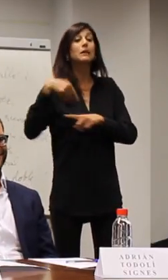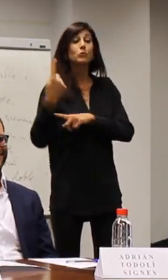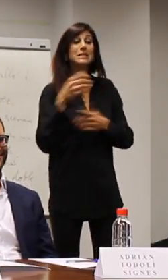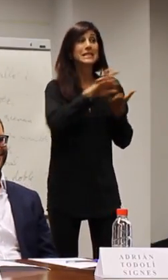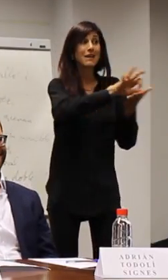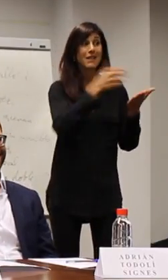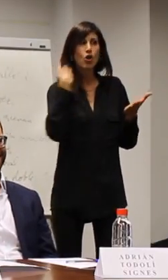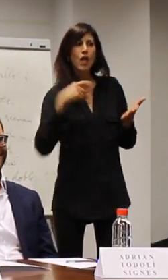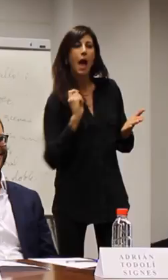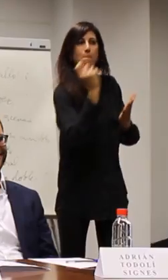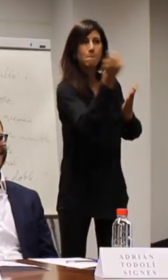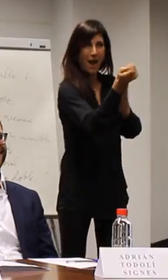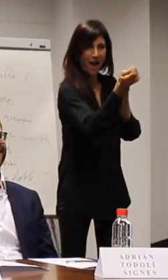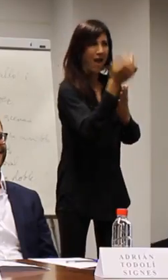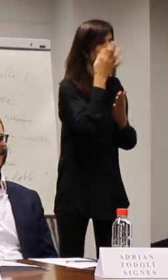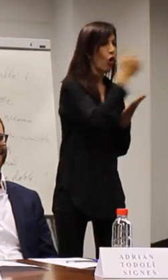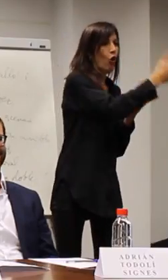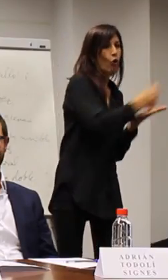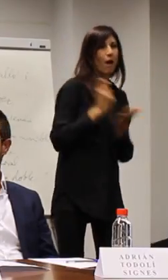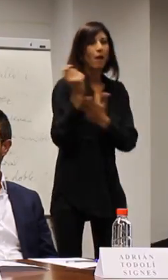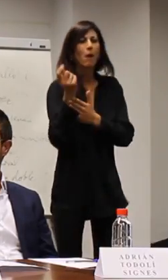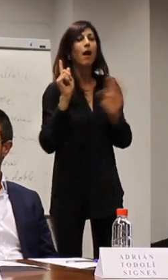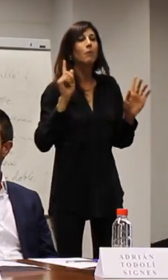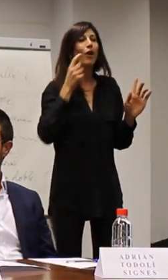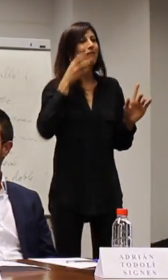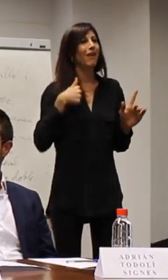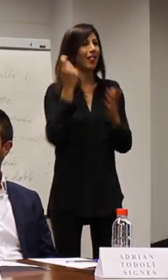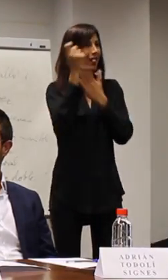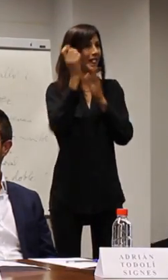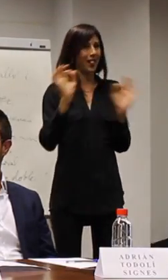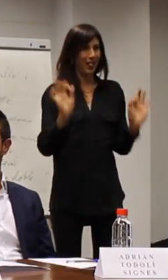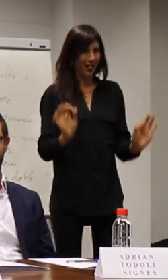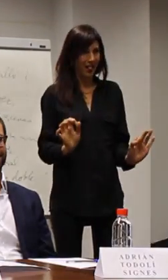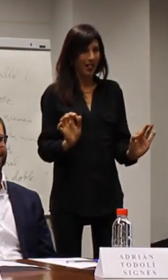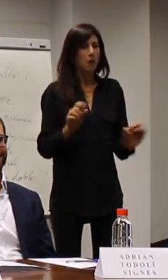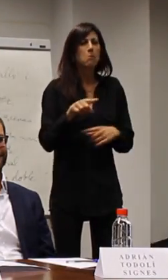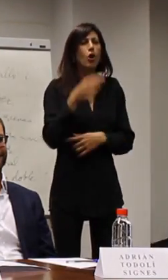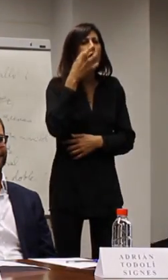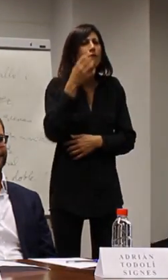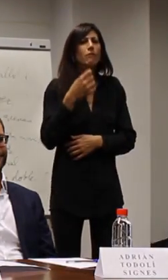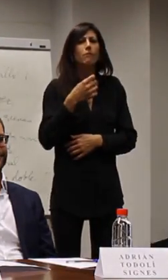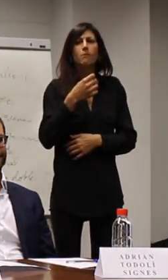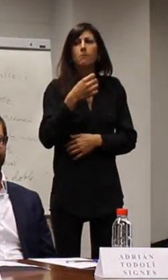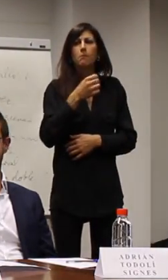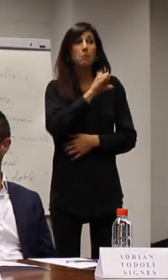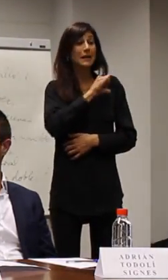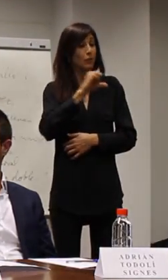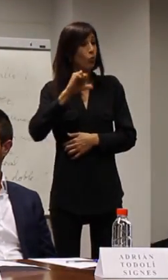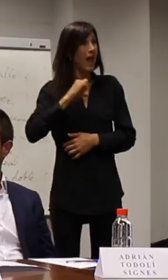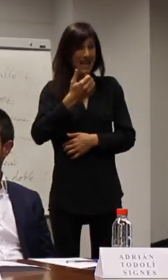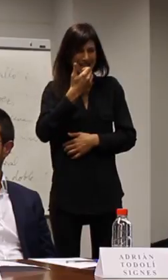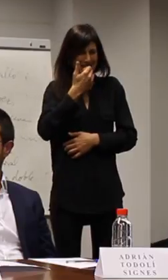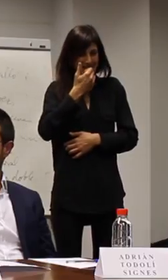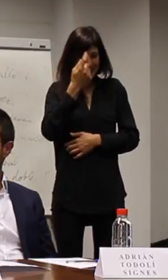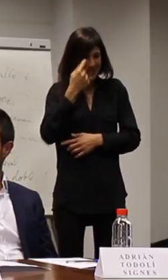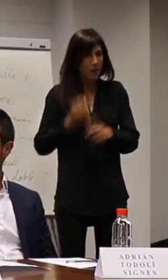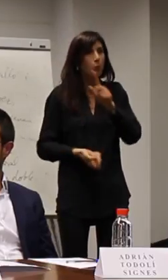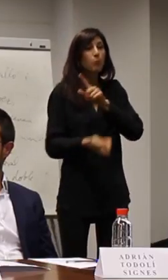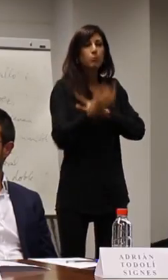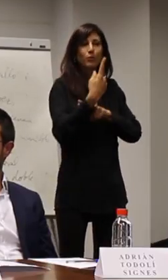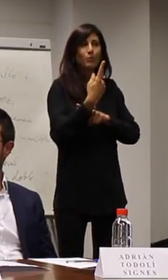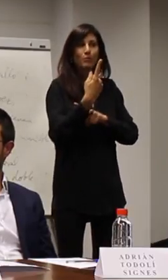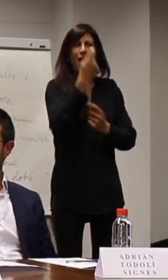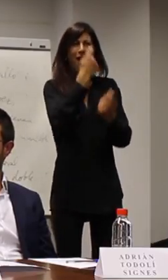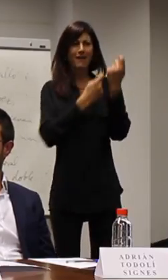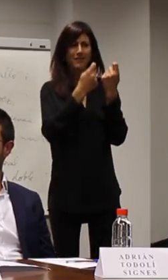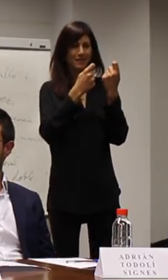hecho. Pero es que el que vive del transporte no es un simple particular. Un particular, en cuanto hace una actividad económica pública, deja de ser un particular.